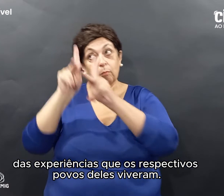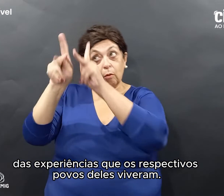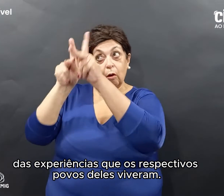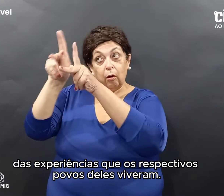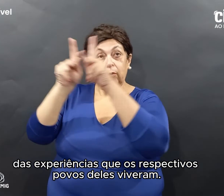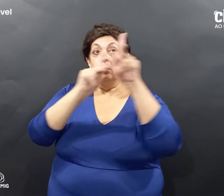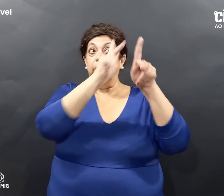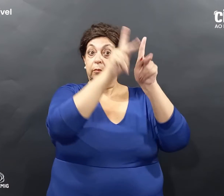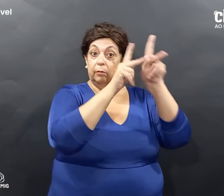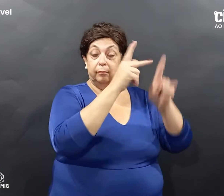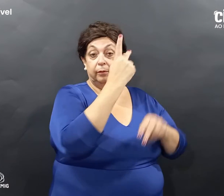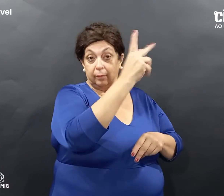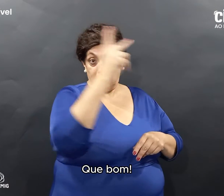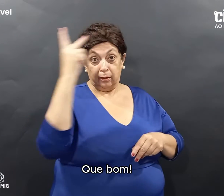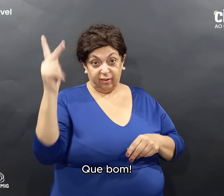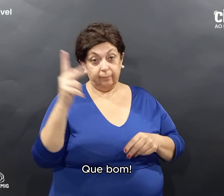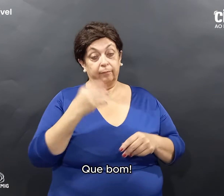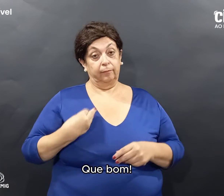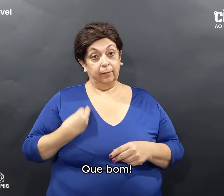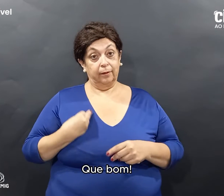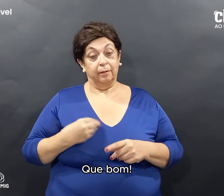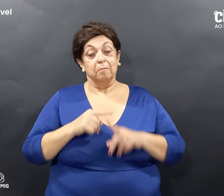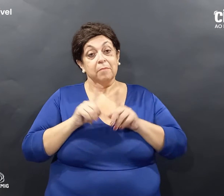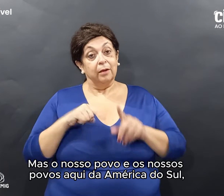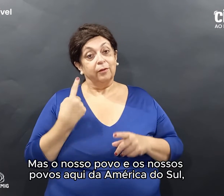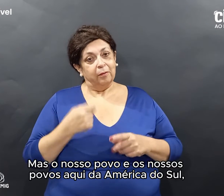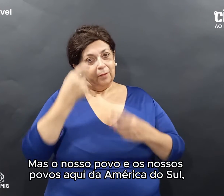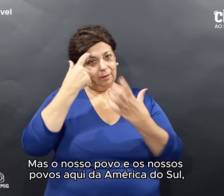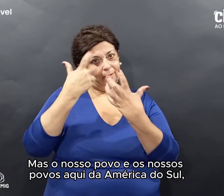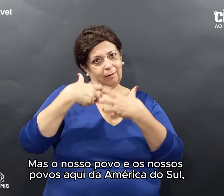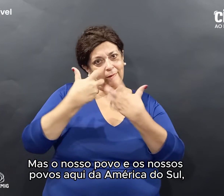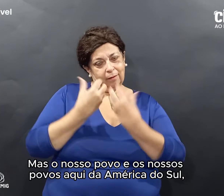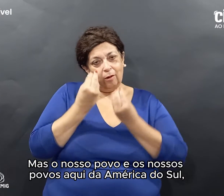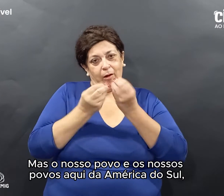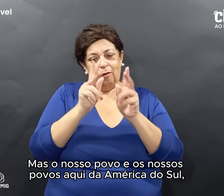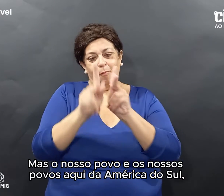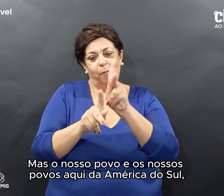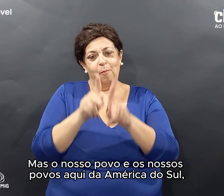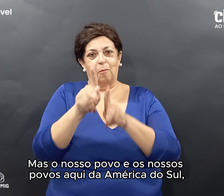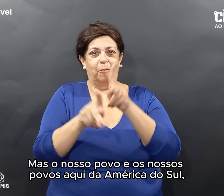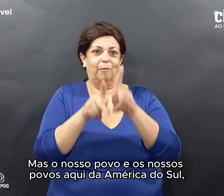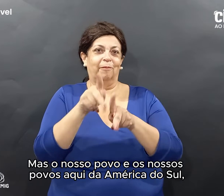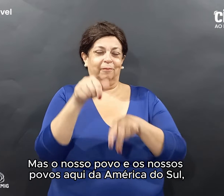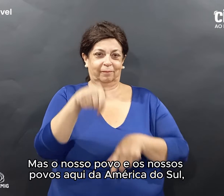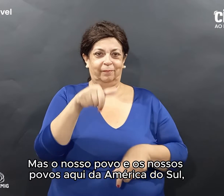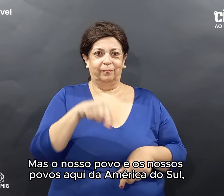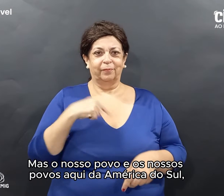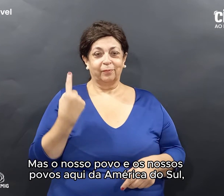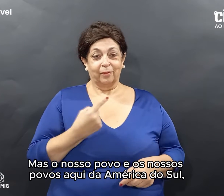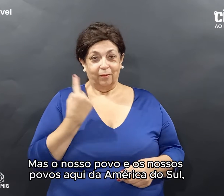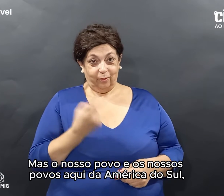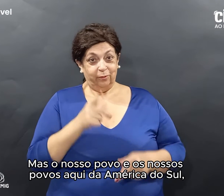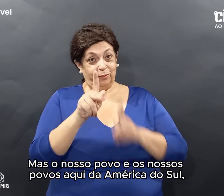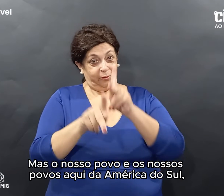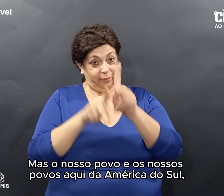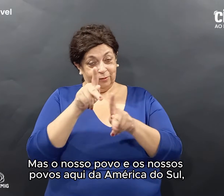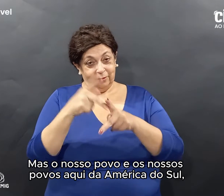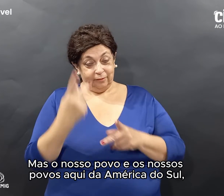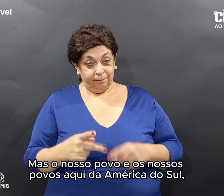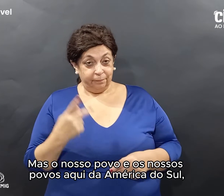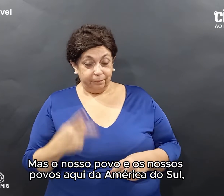deles viveram. Que bom, né? Mas o nosso povo e os nossos povos aqui,